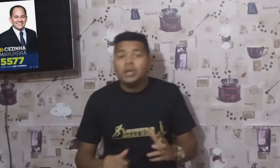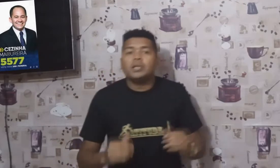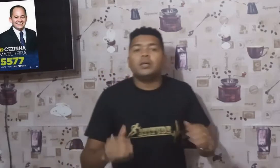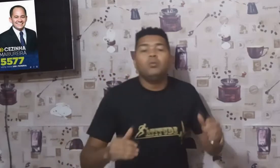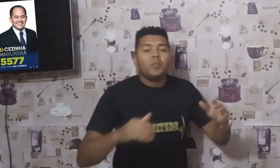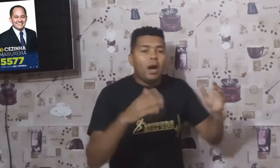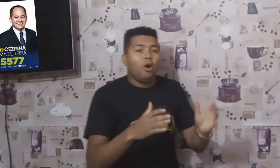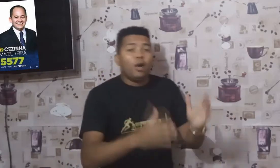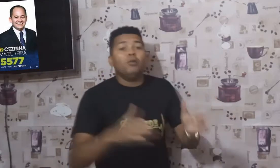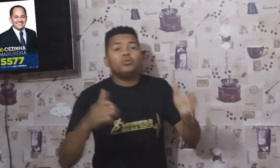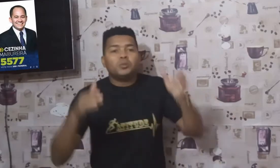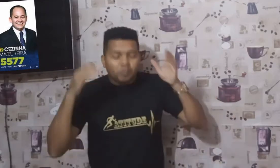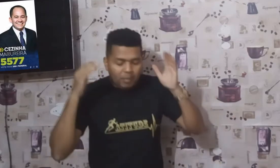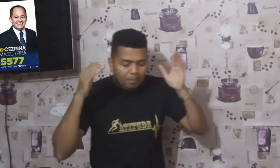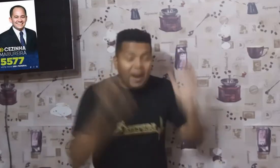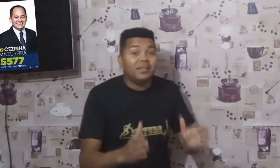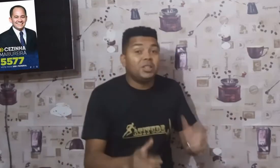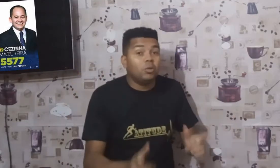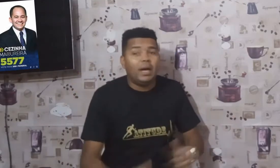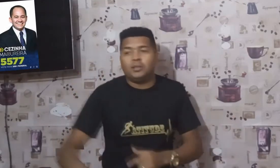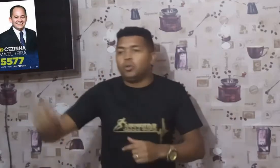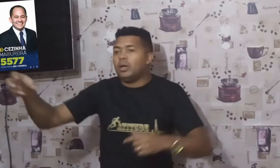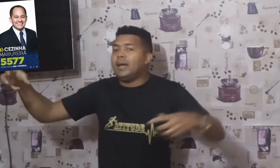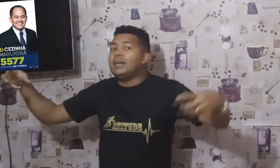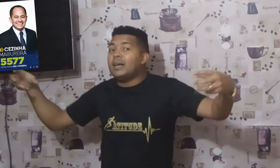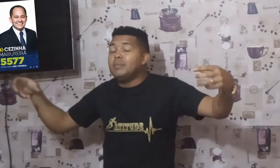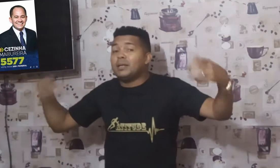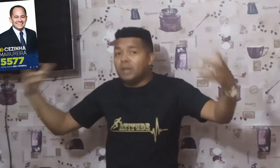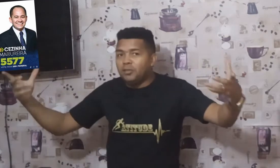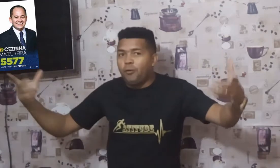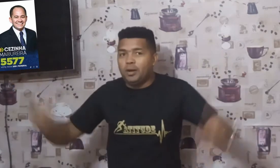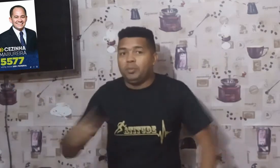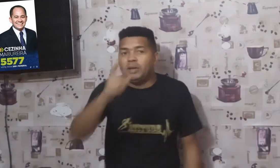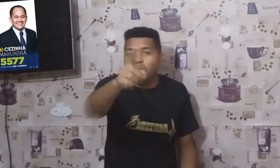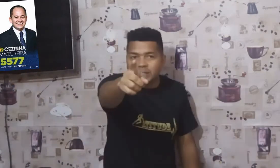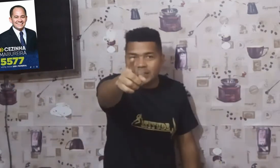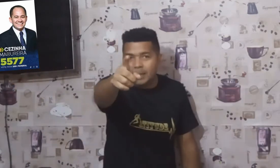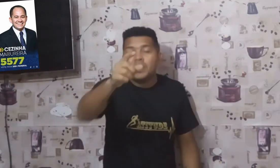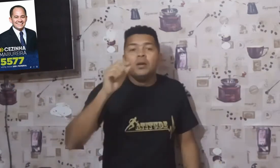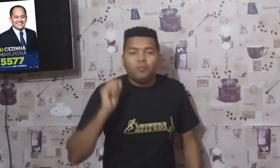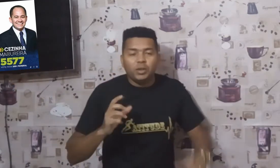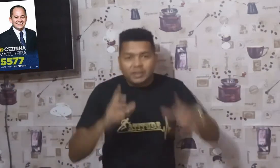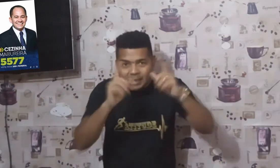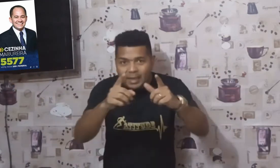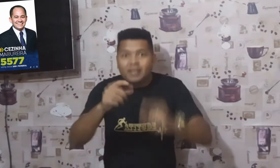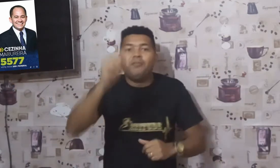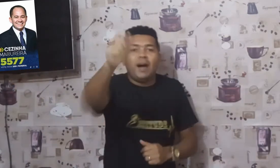que são órgãos particulares, colocarem câmera do lado de fora, porque você que vai